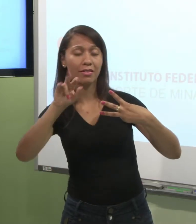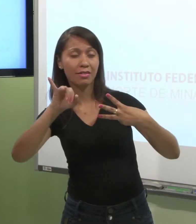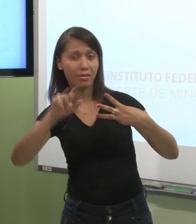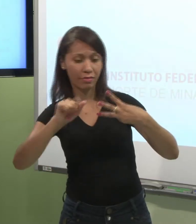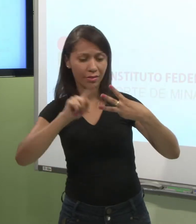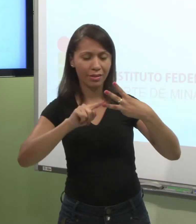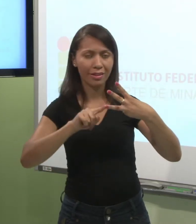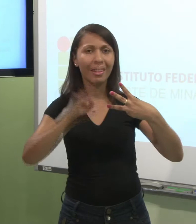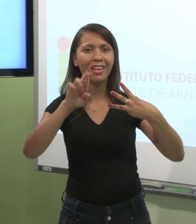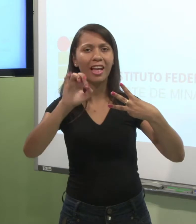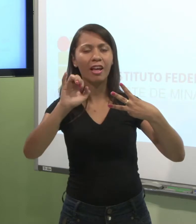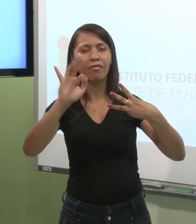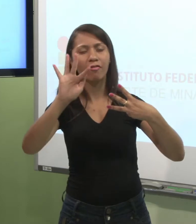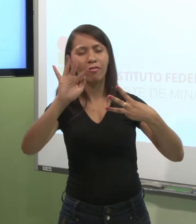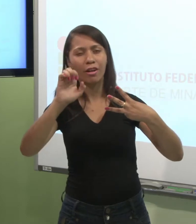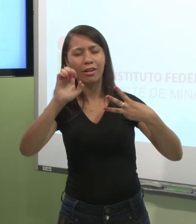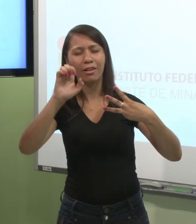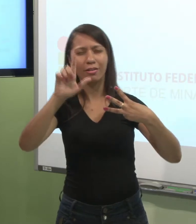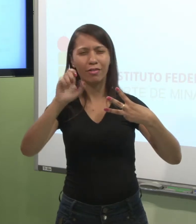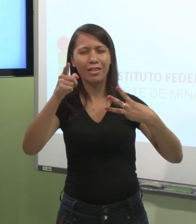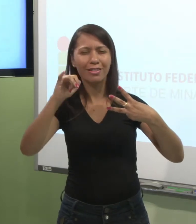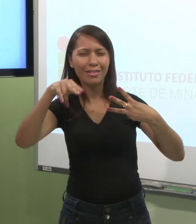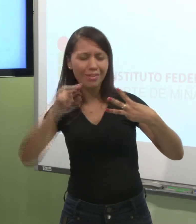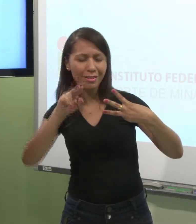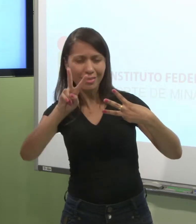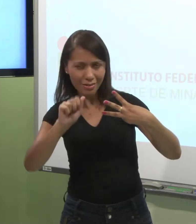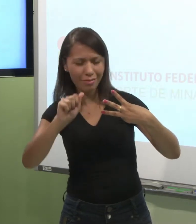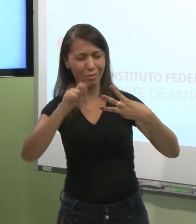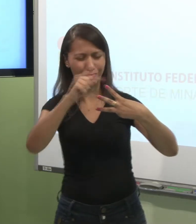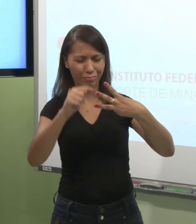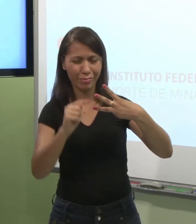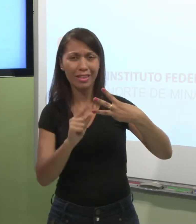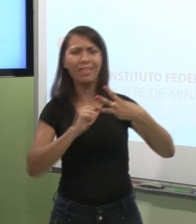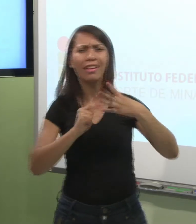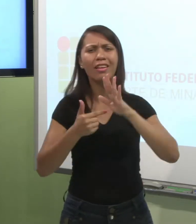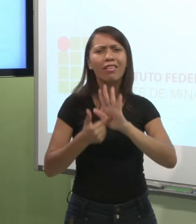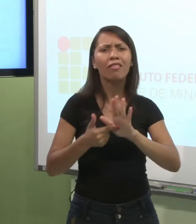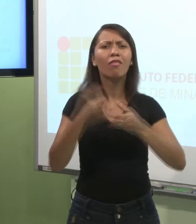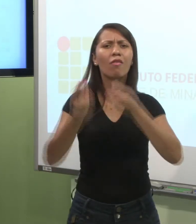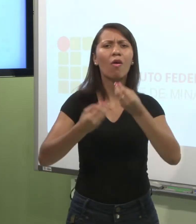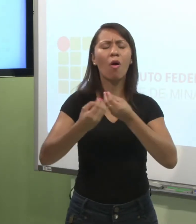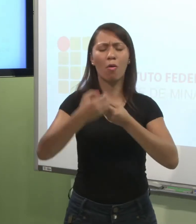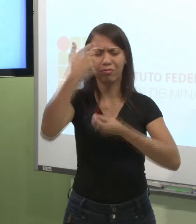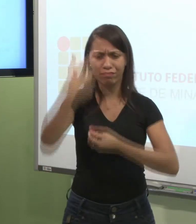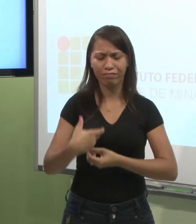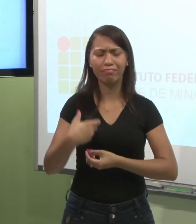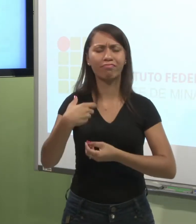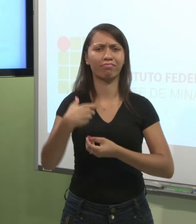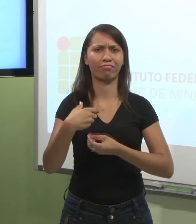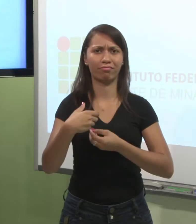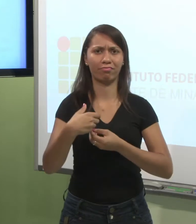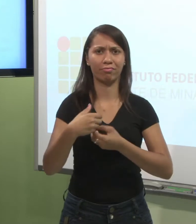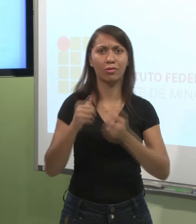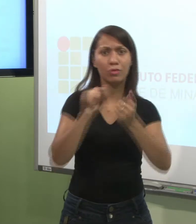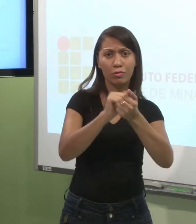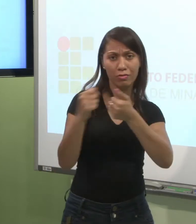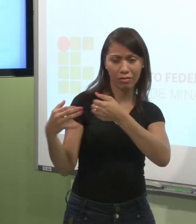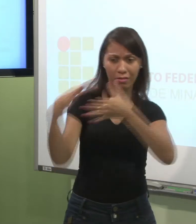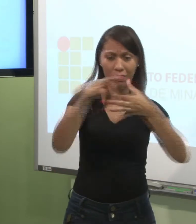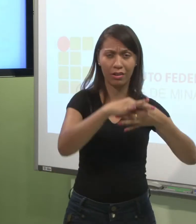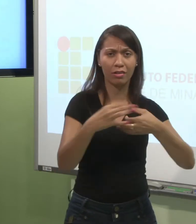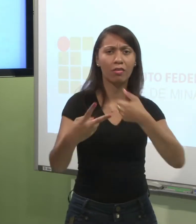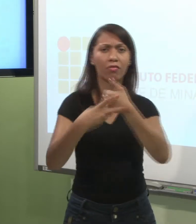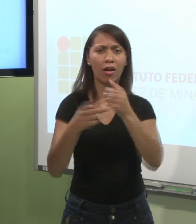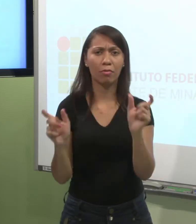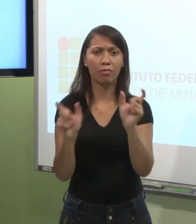passiva e voz reflexiva. As vozes representam as formas como o sujeito se apresenta em relação ao verbo,